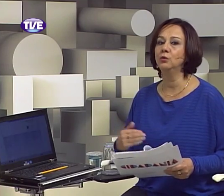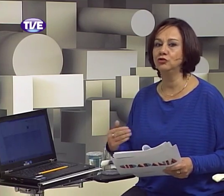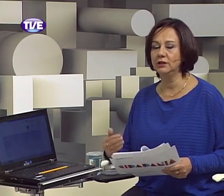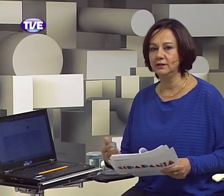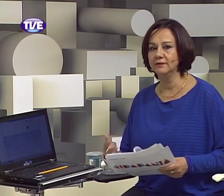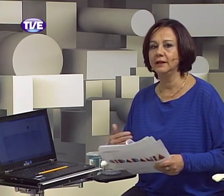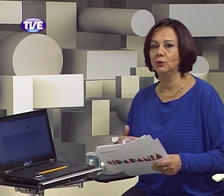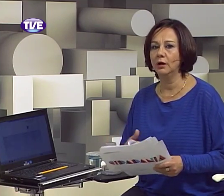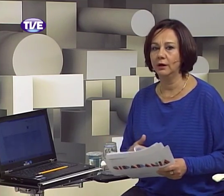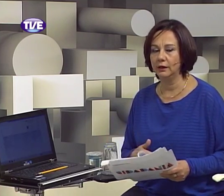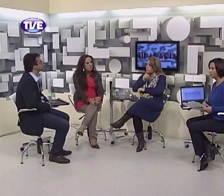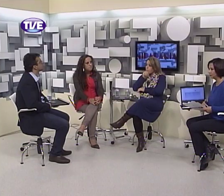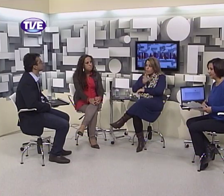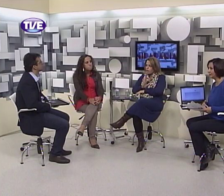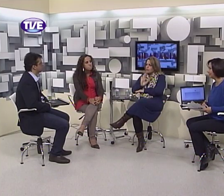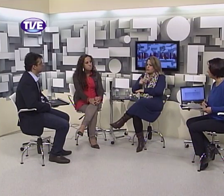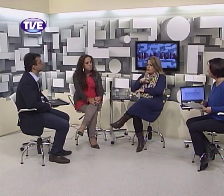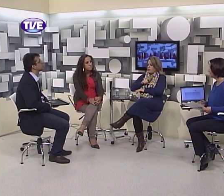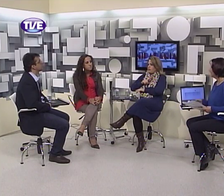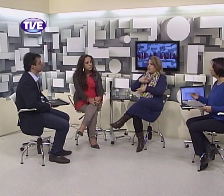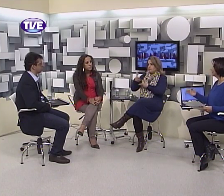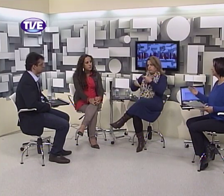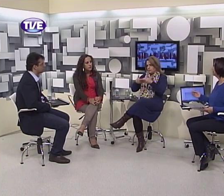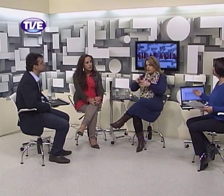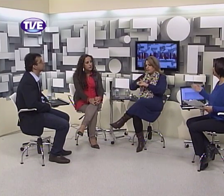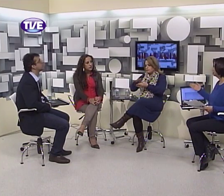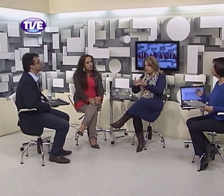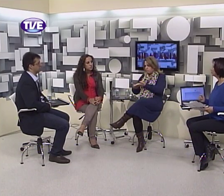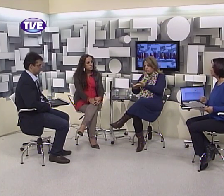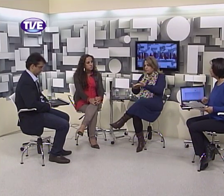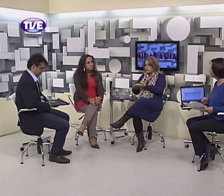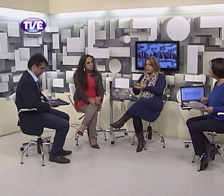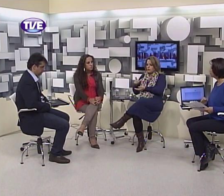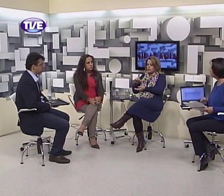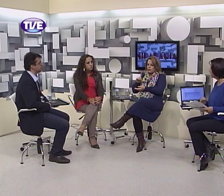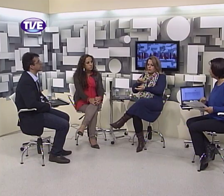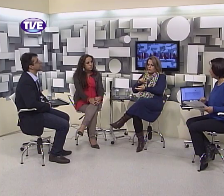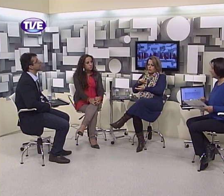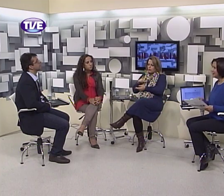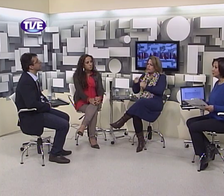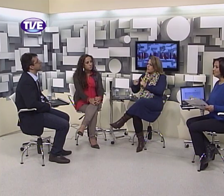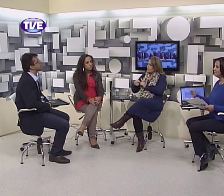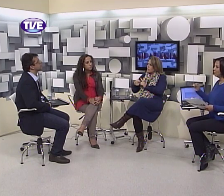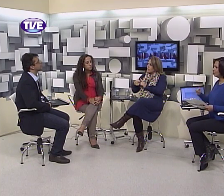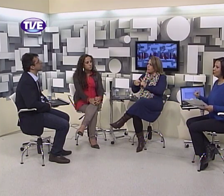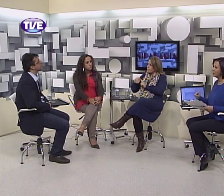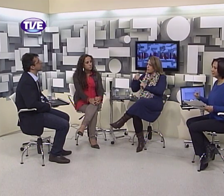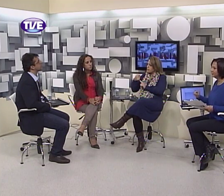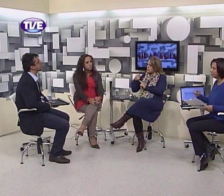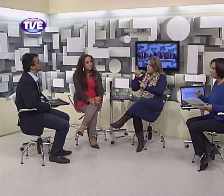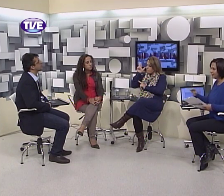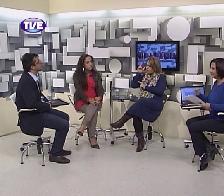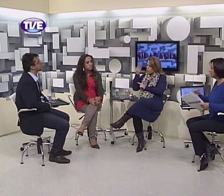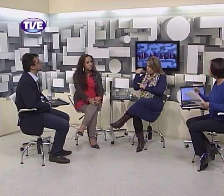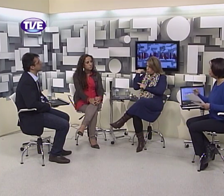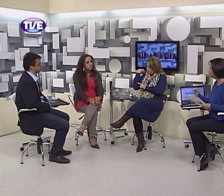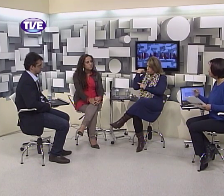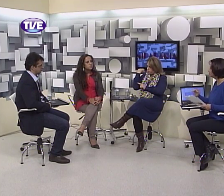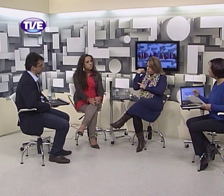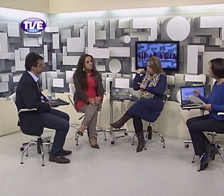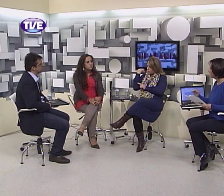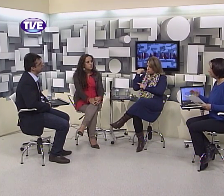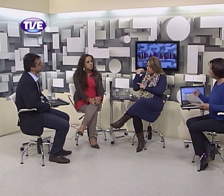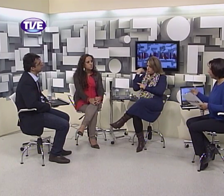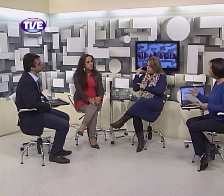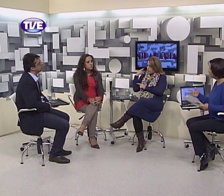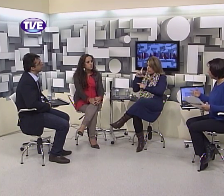que já utiliza a língua de sinais. Nós aqui realizamos um programa no mês de abril e quase que